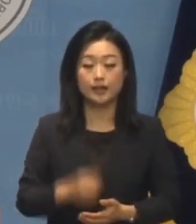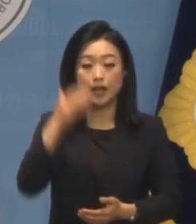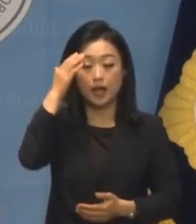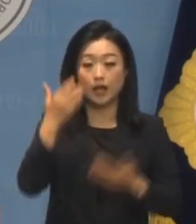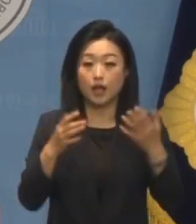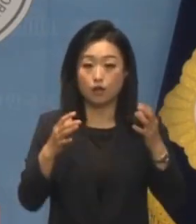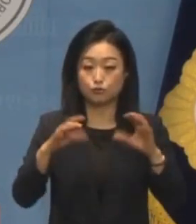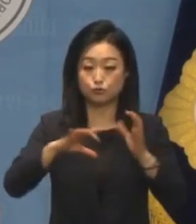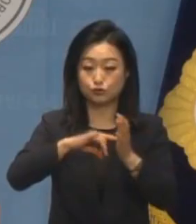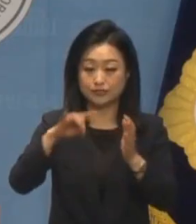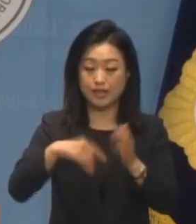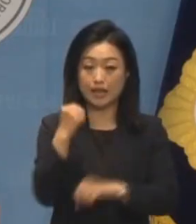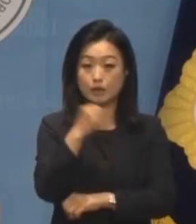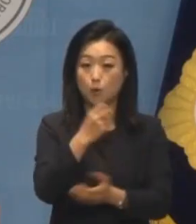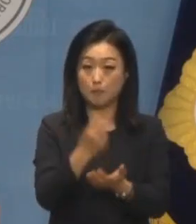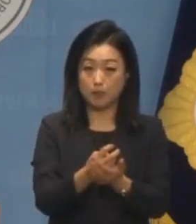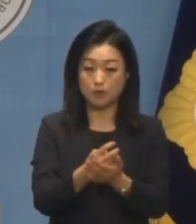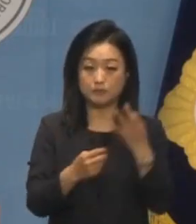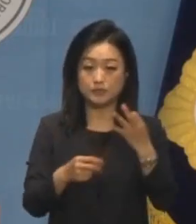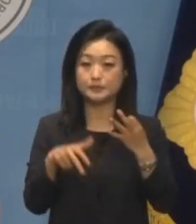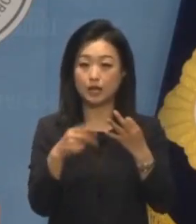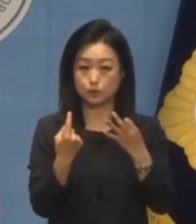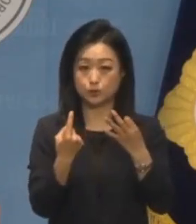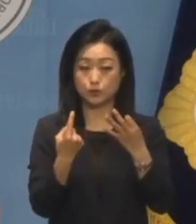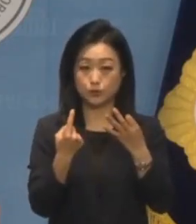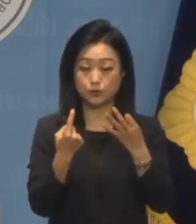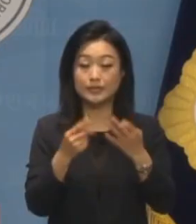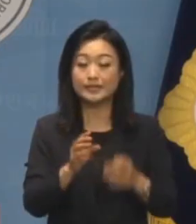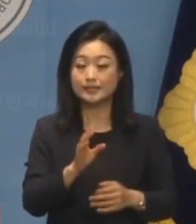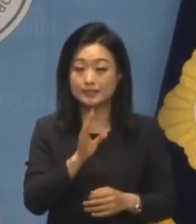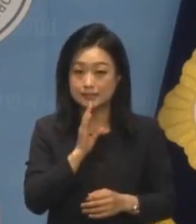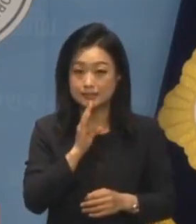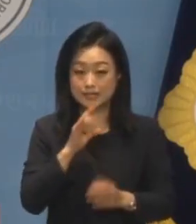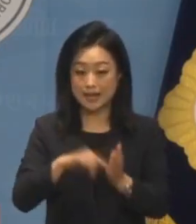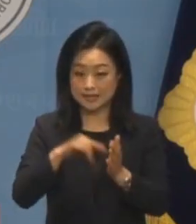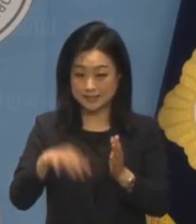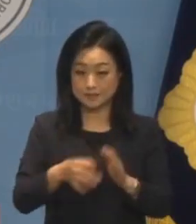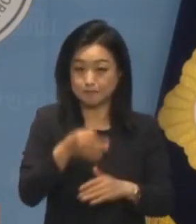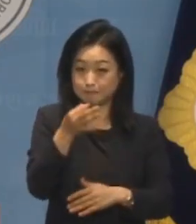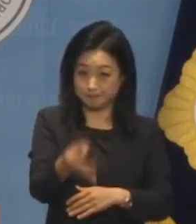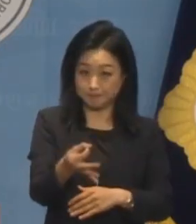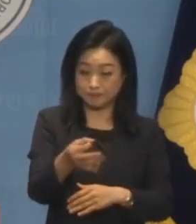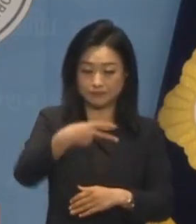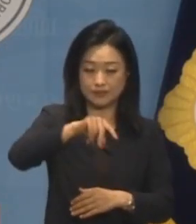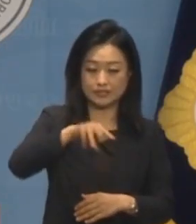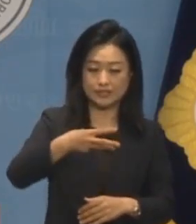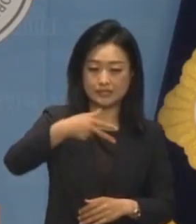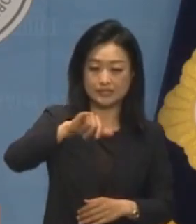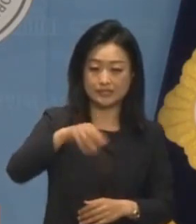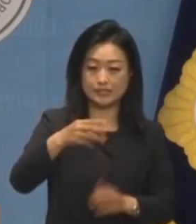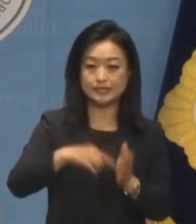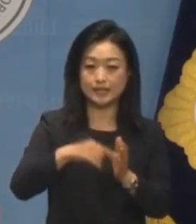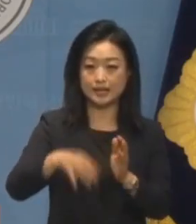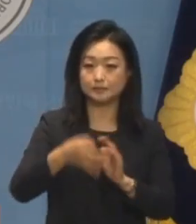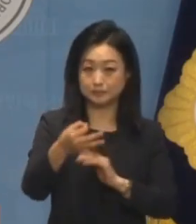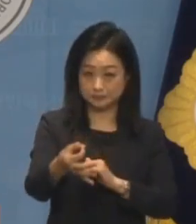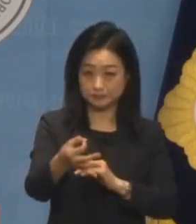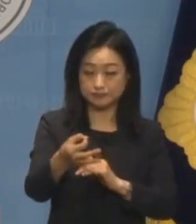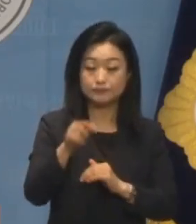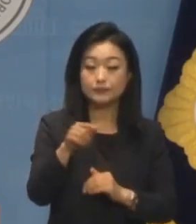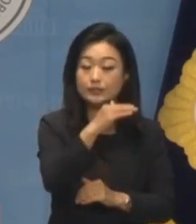우리나라 국세기본법 제14조에서는 실질 과세 원칙을 명문화하고 있습니다. 과세 표준을